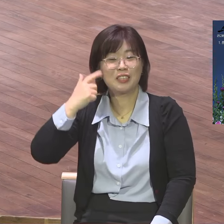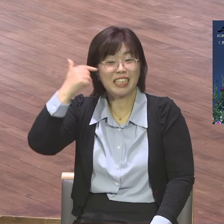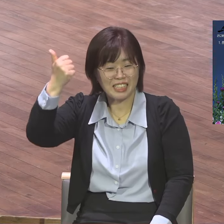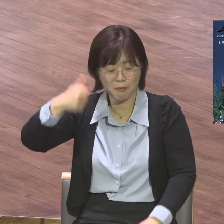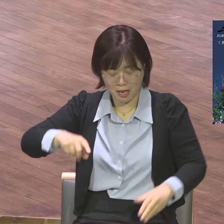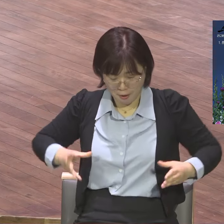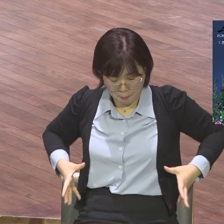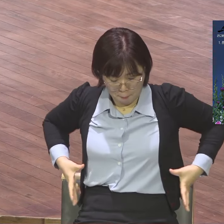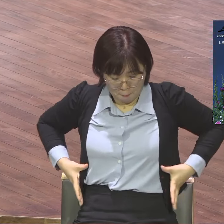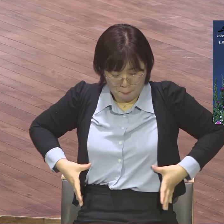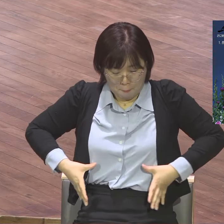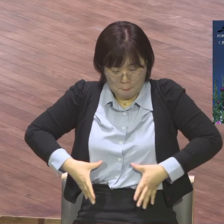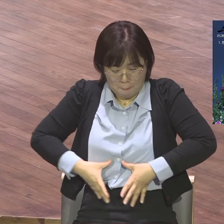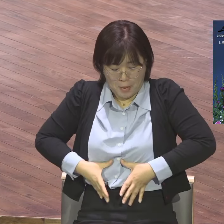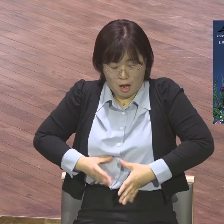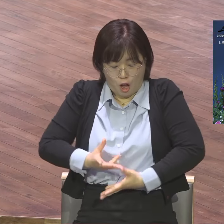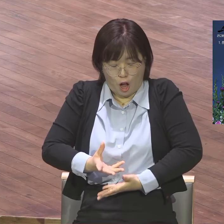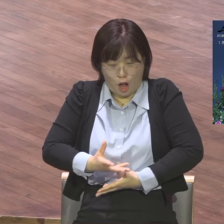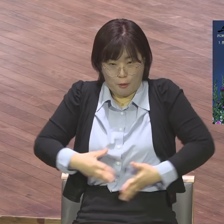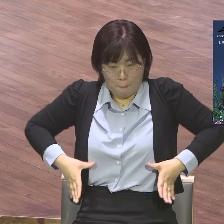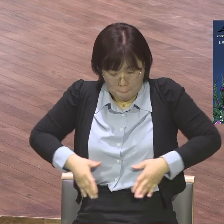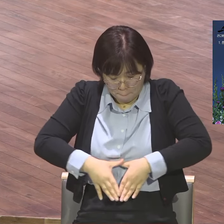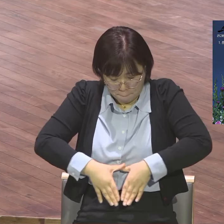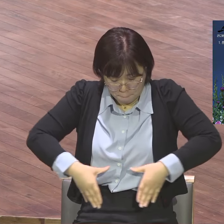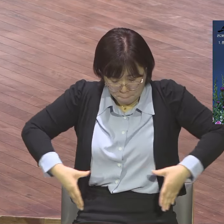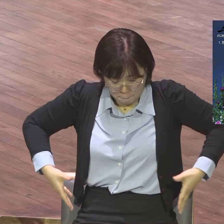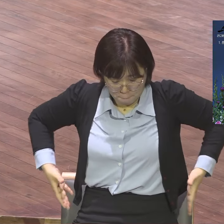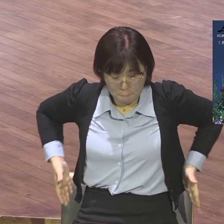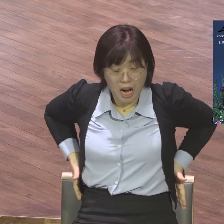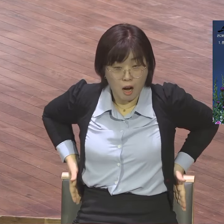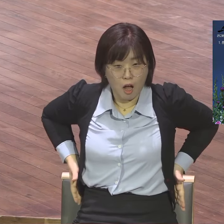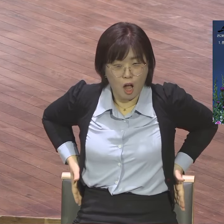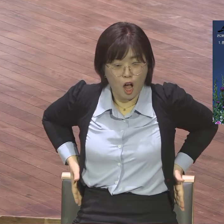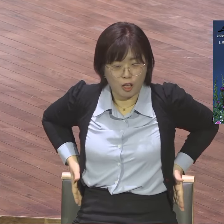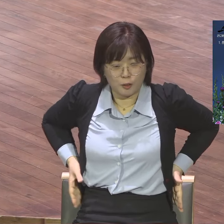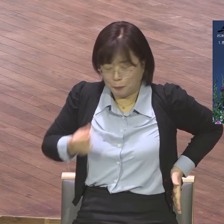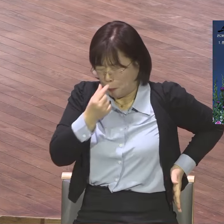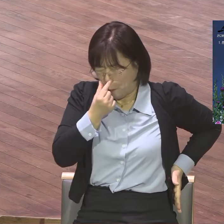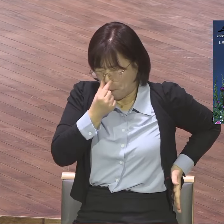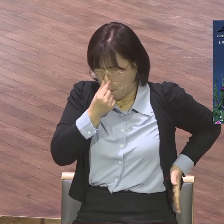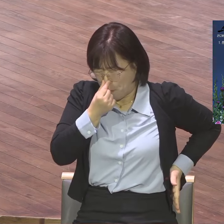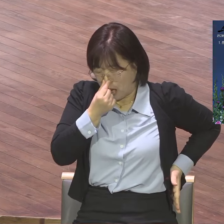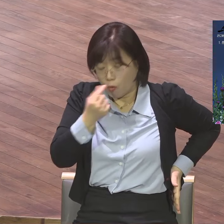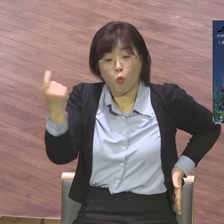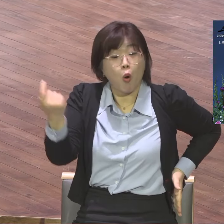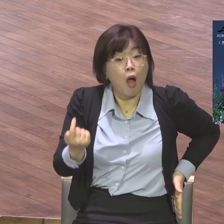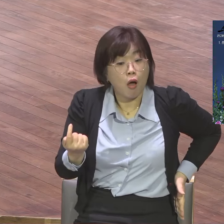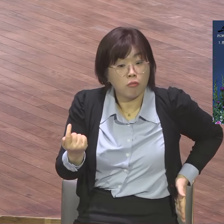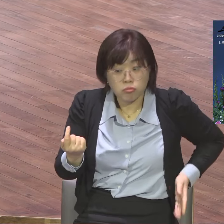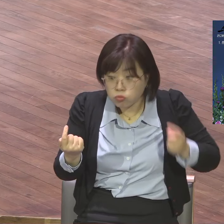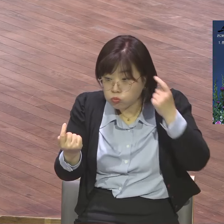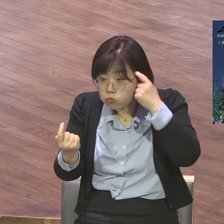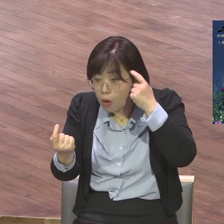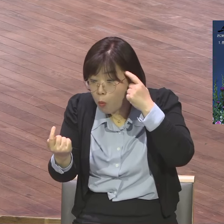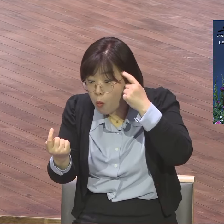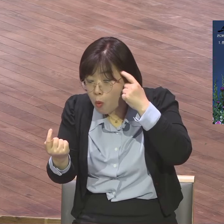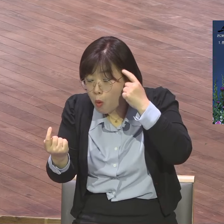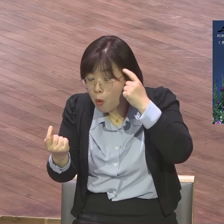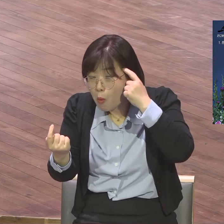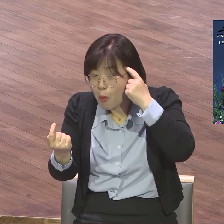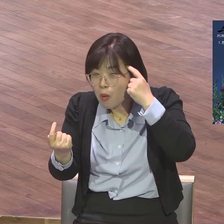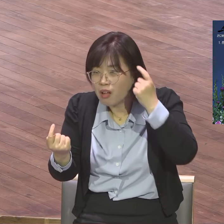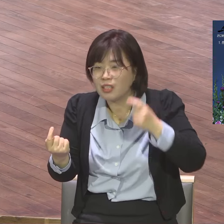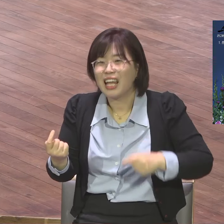이래가 이게 뭐냐 이게 뒤에서 수술했대. 수술해가지고 지금 이렇게 메고 이래 왔더라고. 막 살은 쪄가 배가